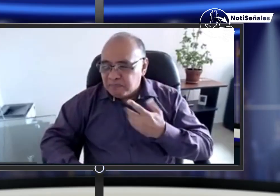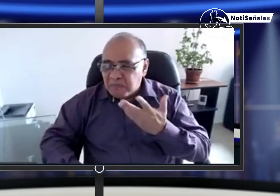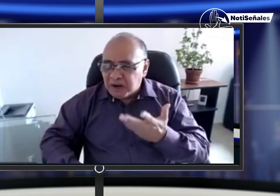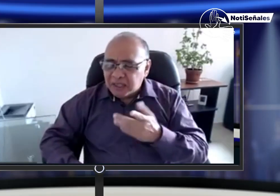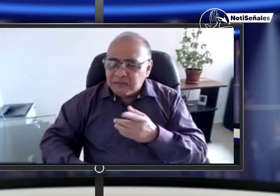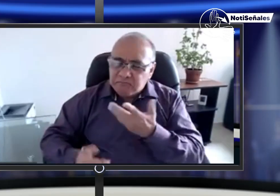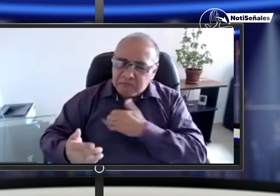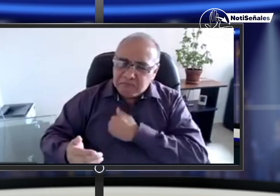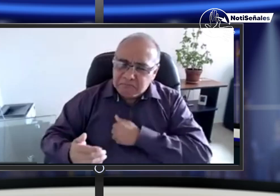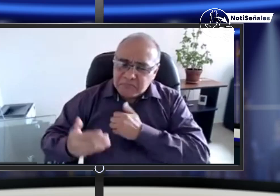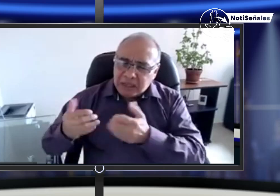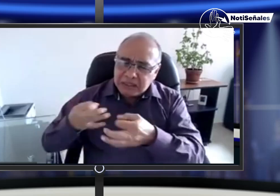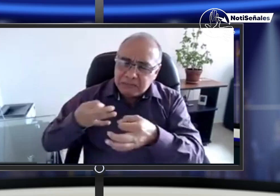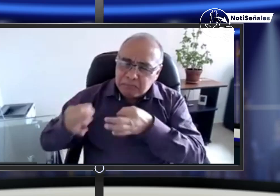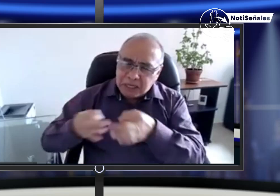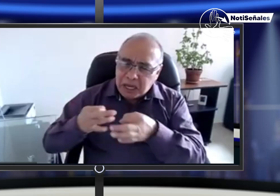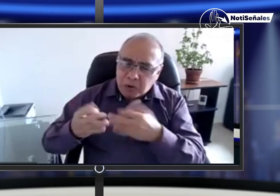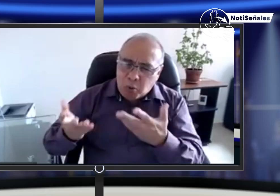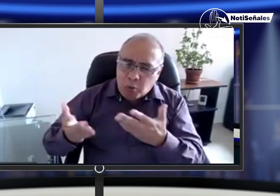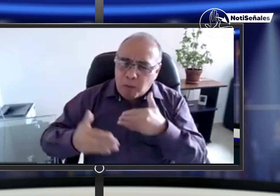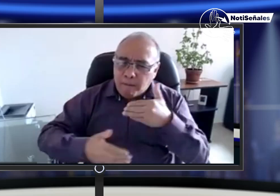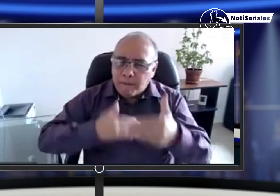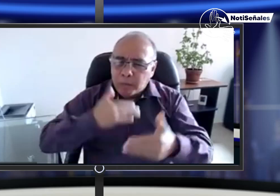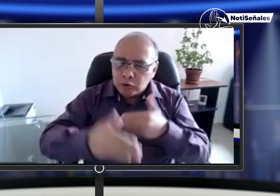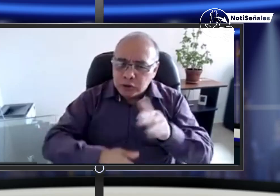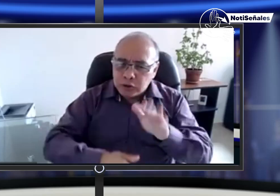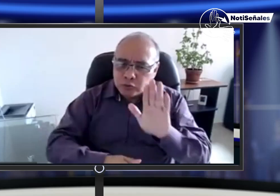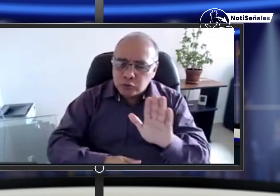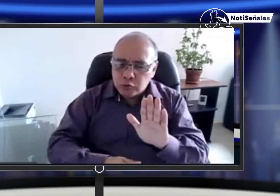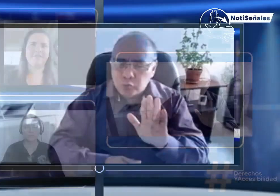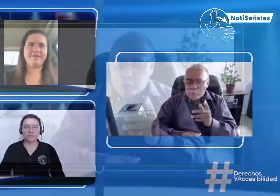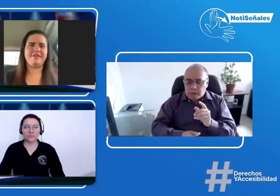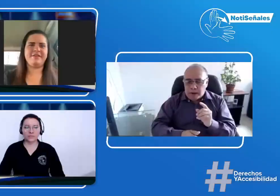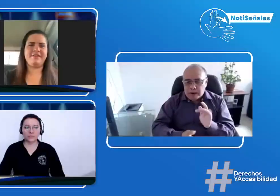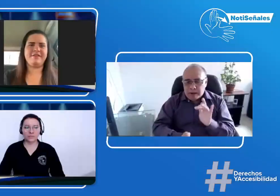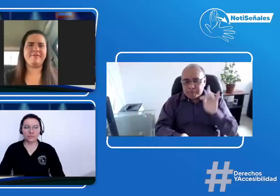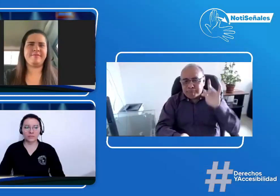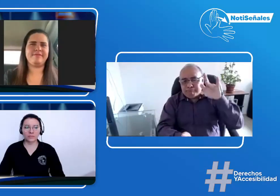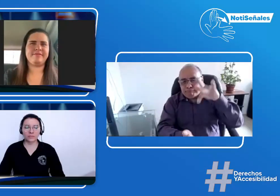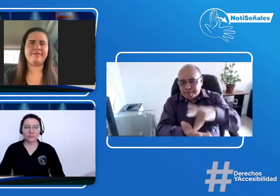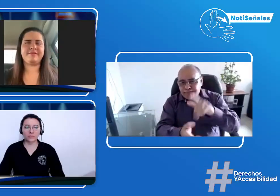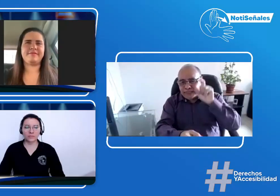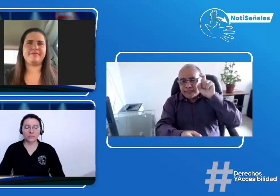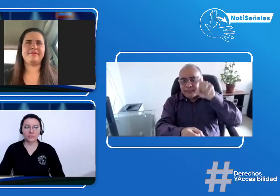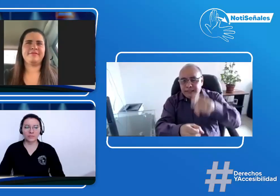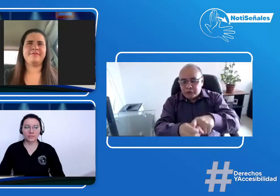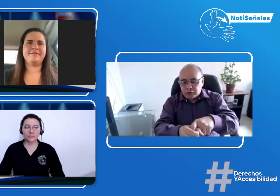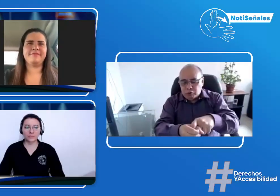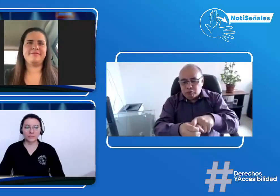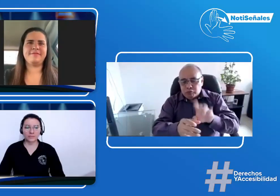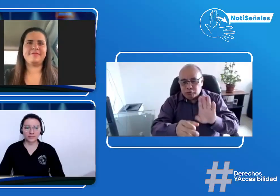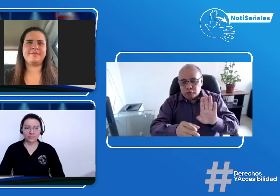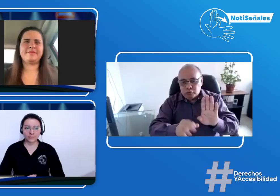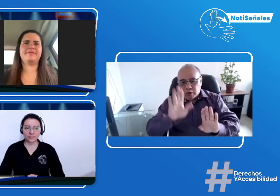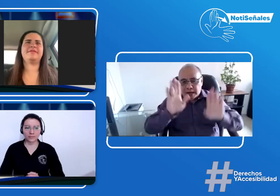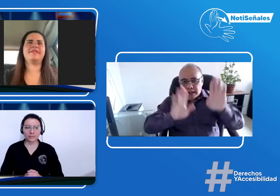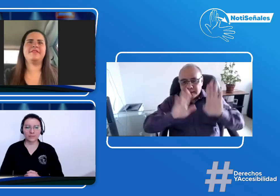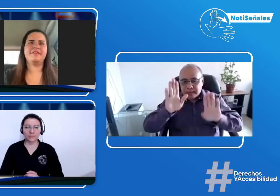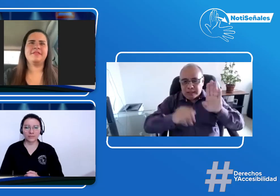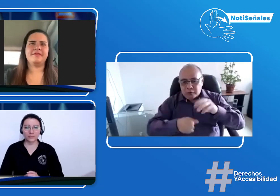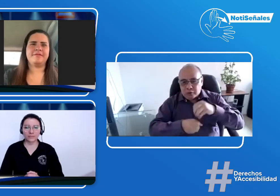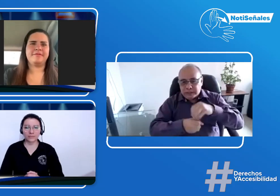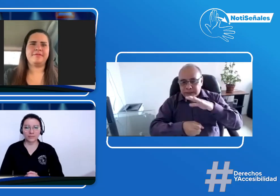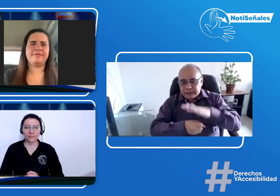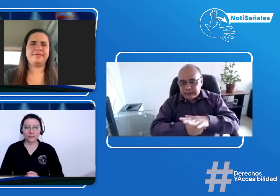palabra a Lucía para que por favor nos explique cómo es este proceso